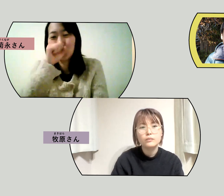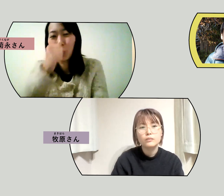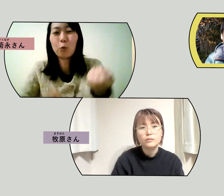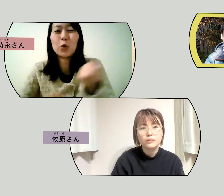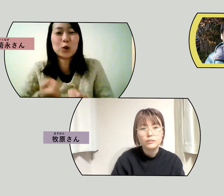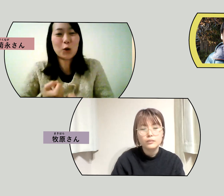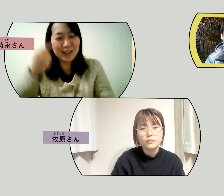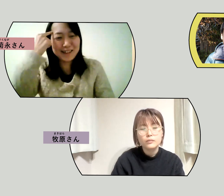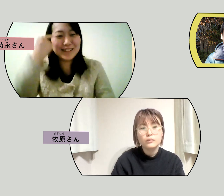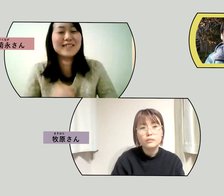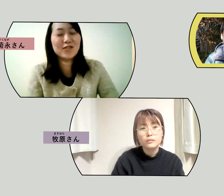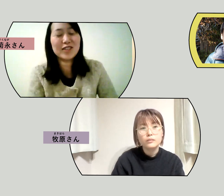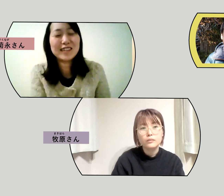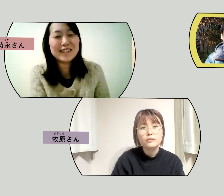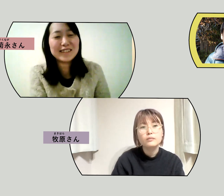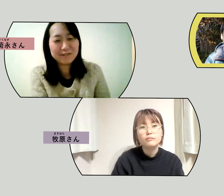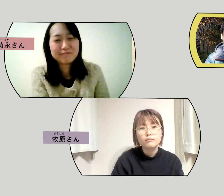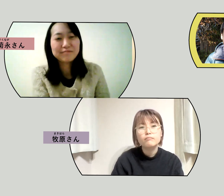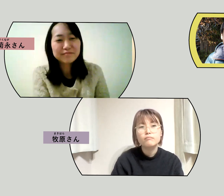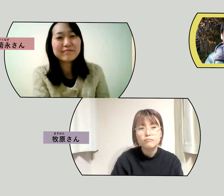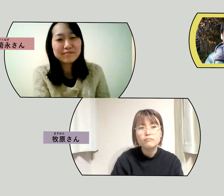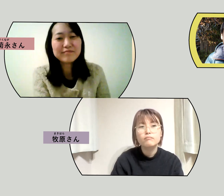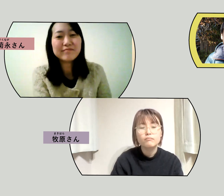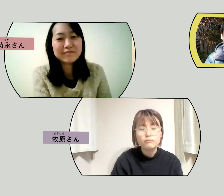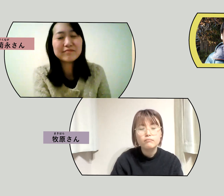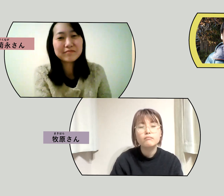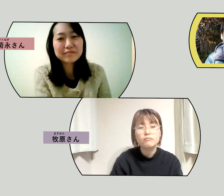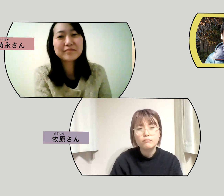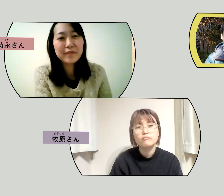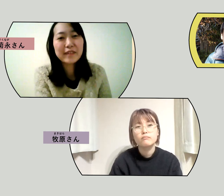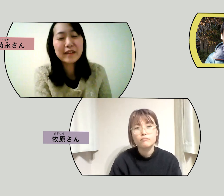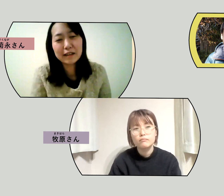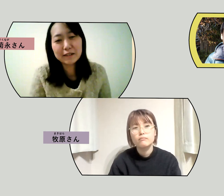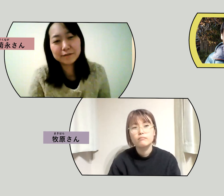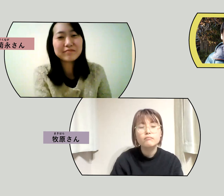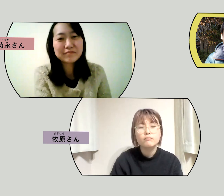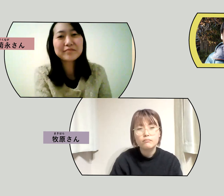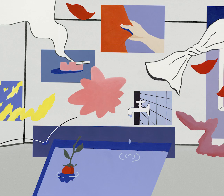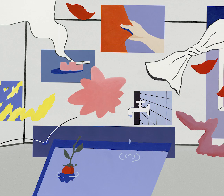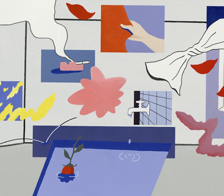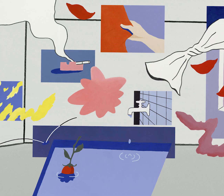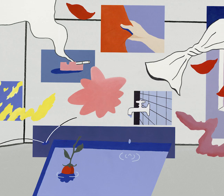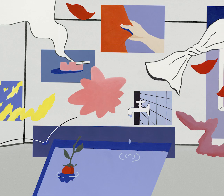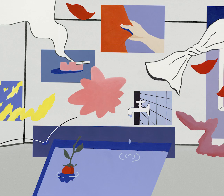集中突入できたらもっと面白く素敵になっていくと思いまし